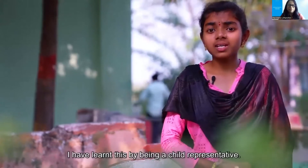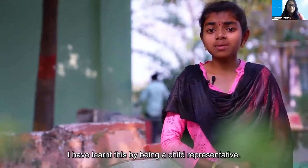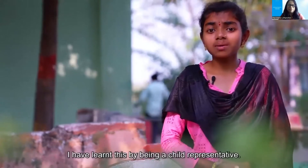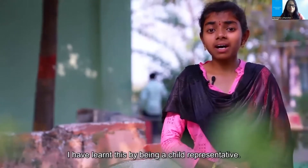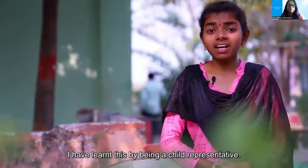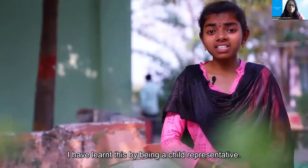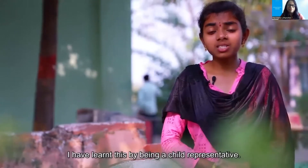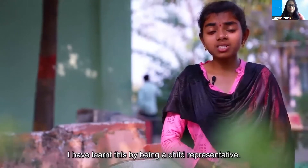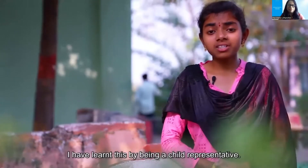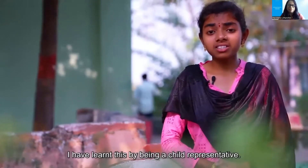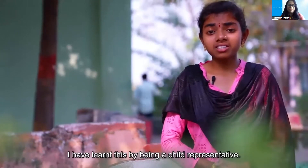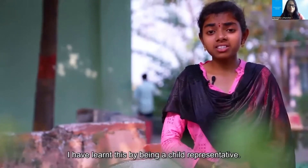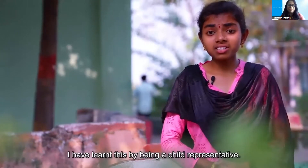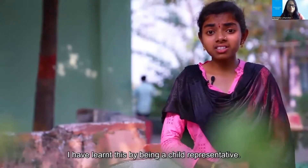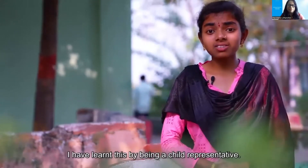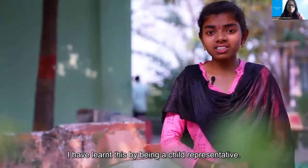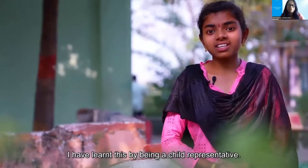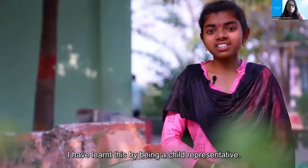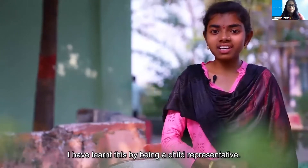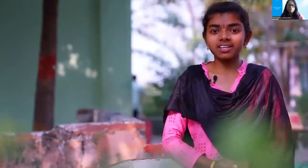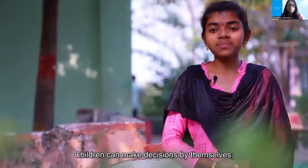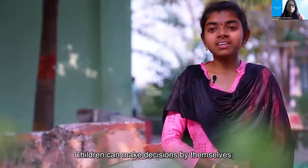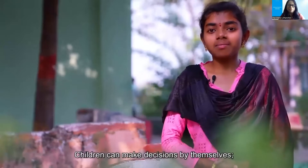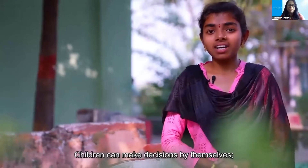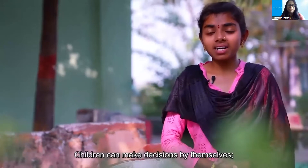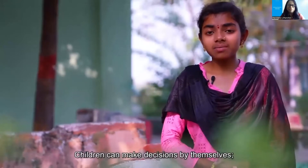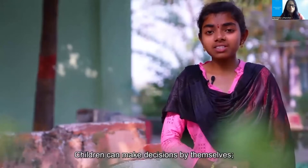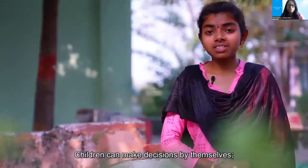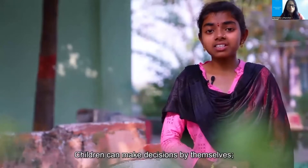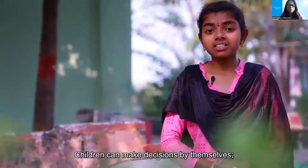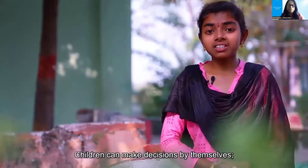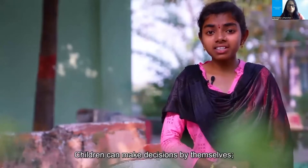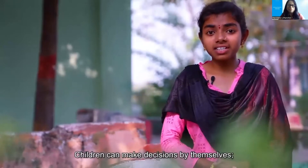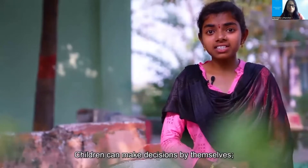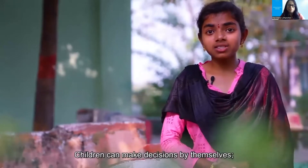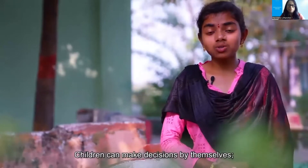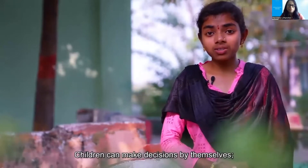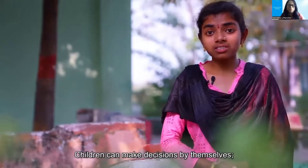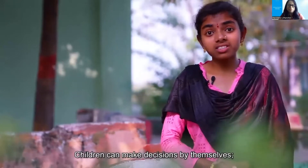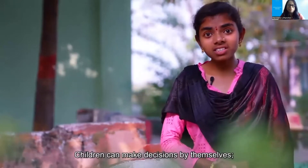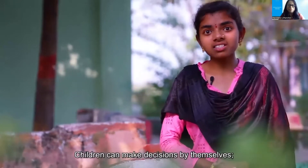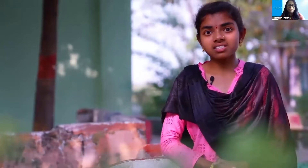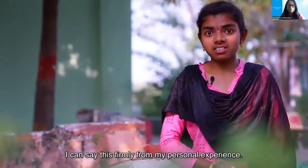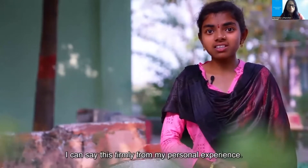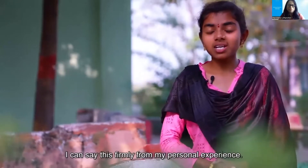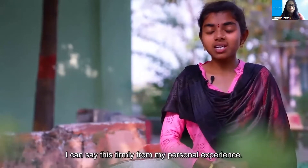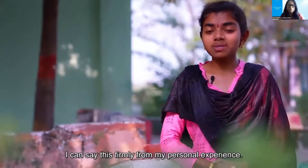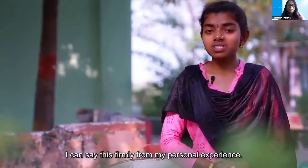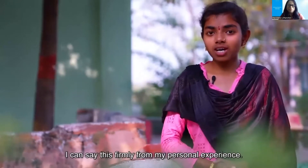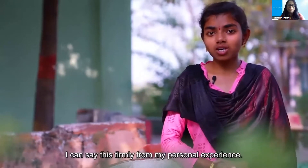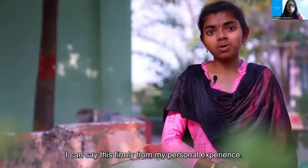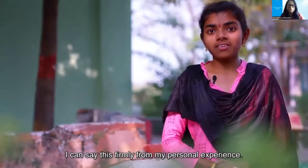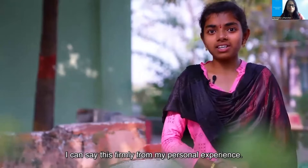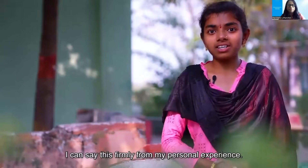आहे. बालकामध्ये निर्णय घेण्याची कुवत निश्चितच असते हे मी स्वानुभवाने सांगू शकते. आज मला सांगण्यात